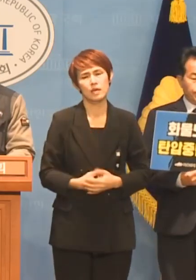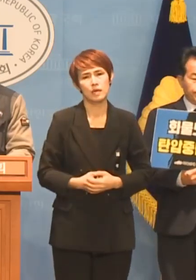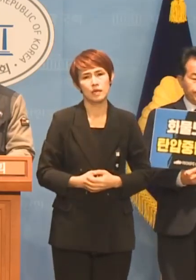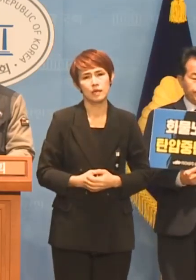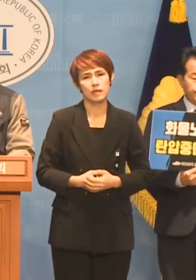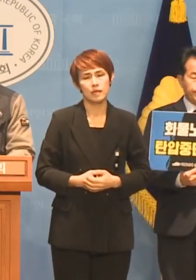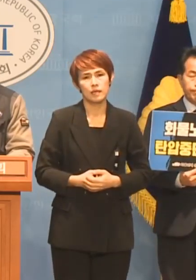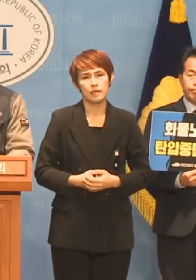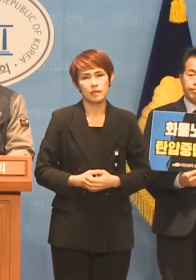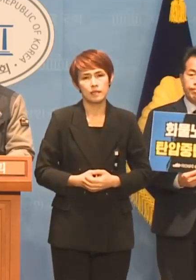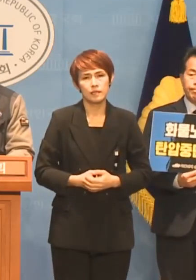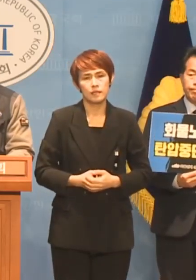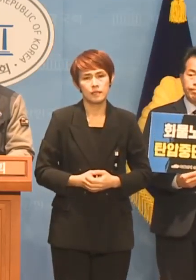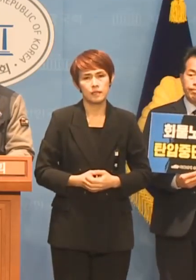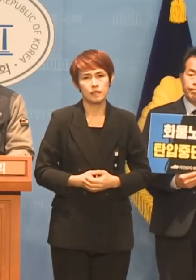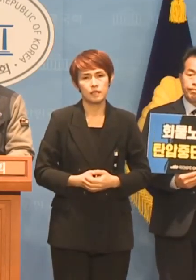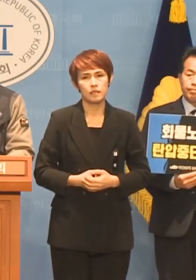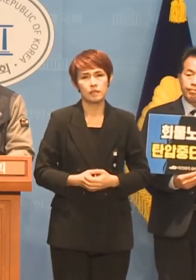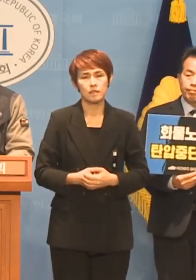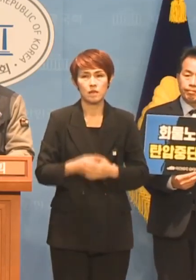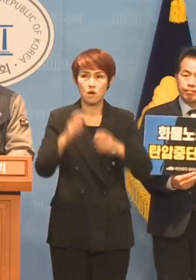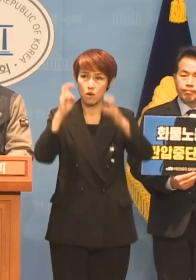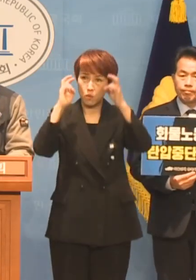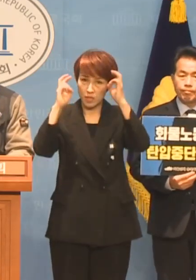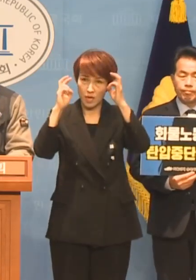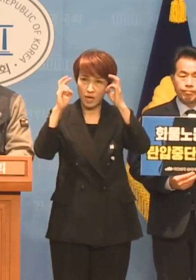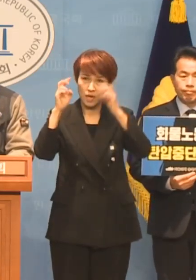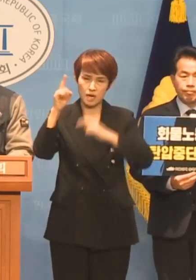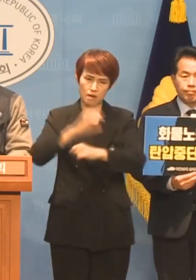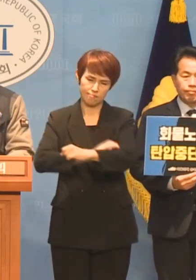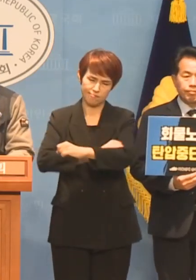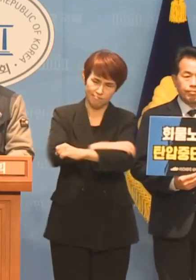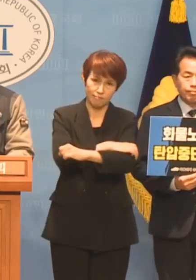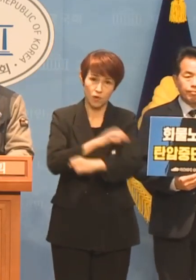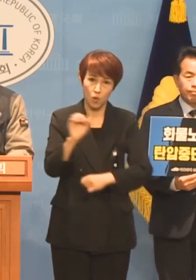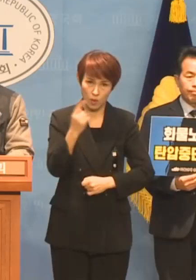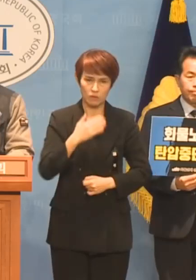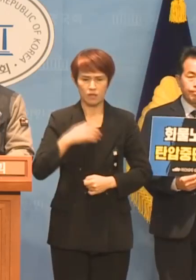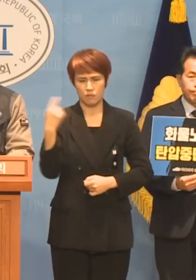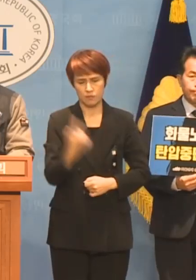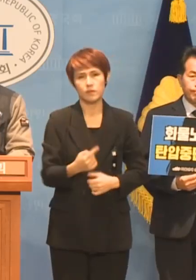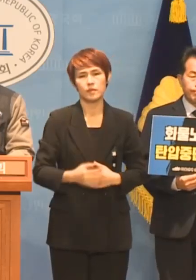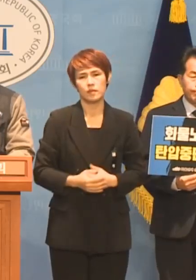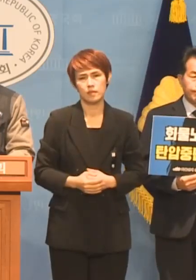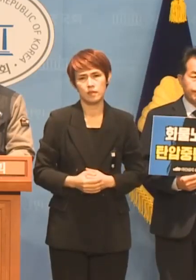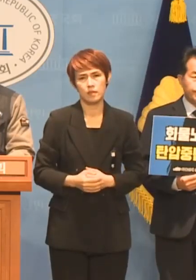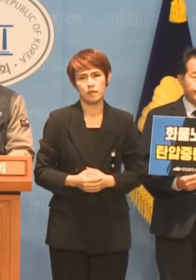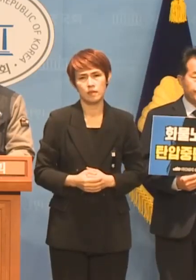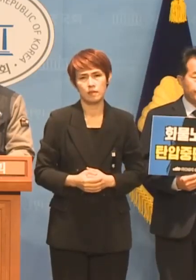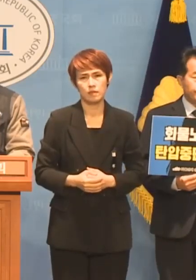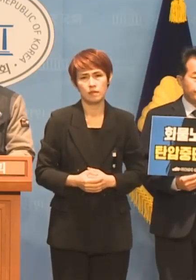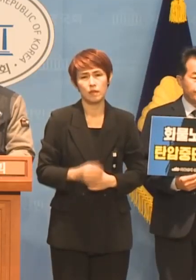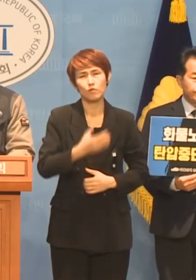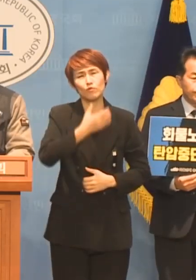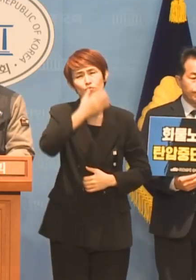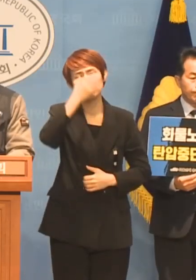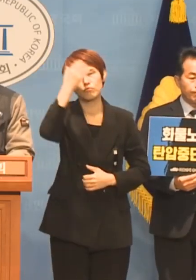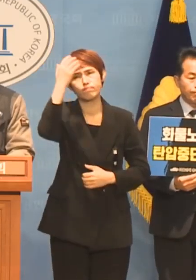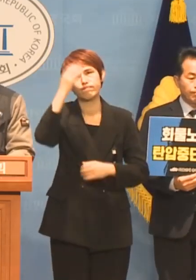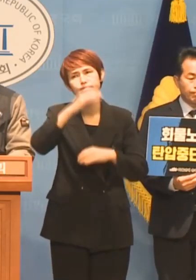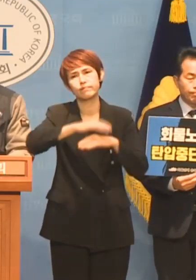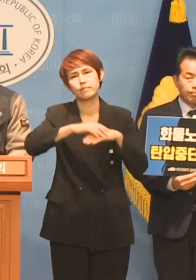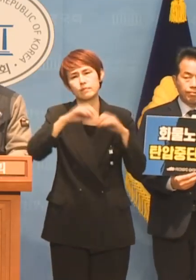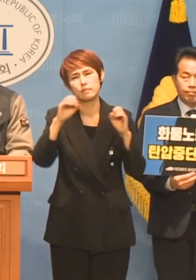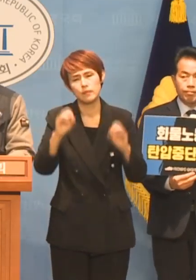앞서 본부장이 얘기한 운영사와 운송사의 갑질 덕분이라고 생각합니다. 덕분에 꿈은 그저 꿈 같은